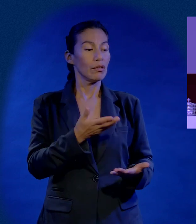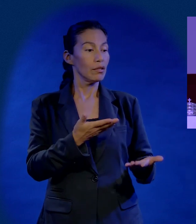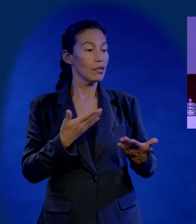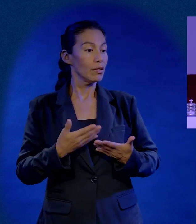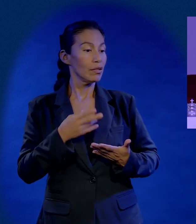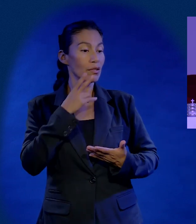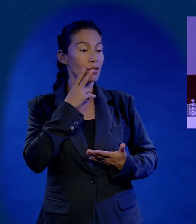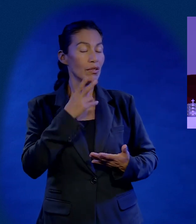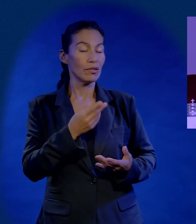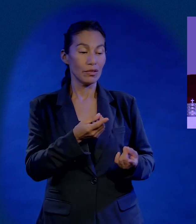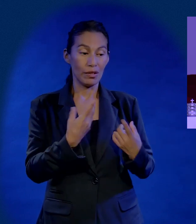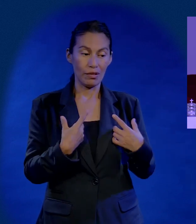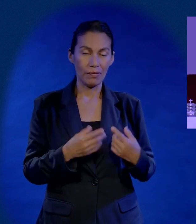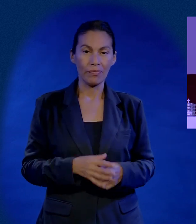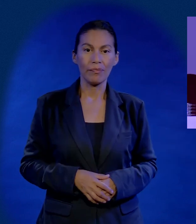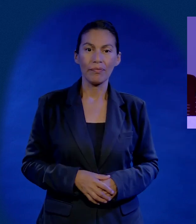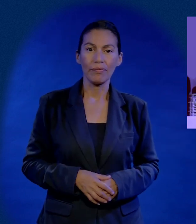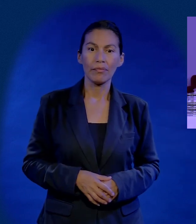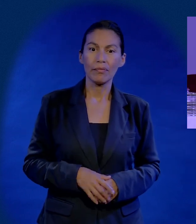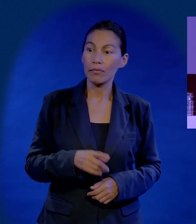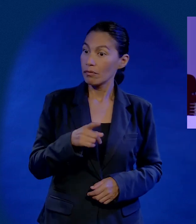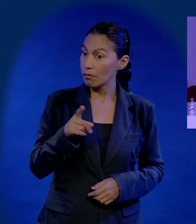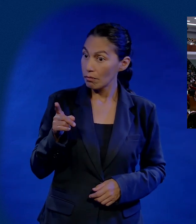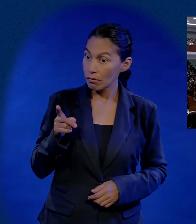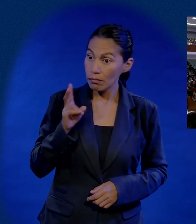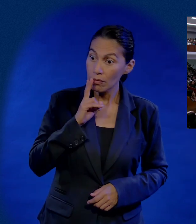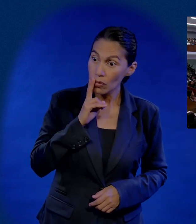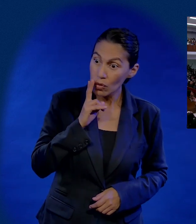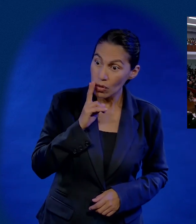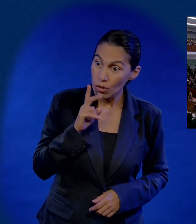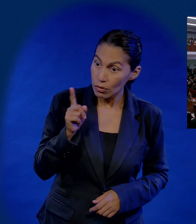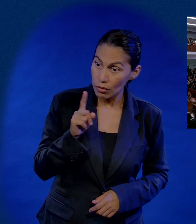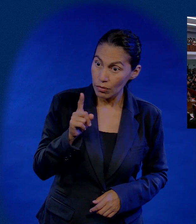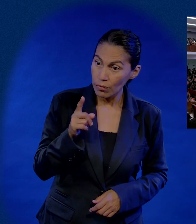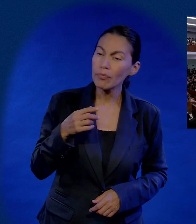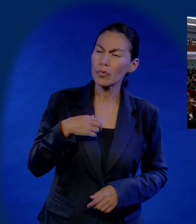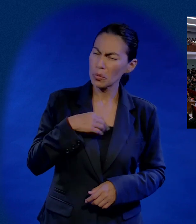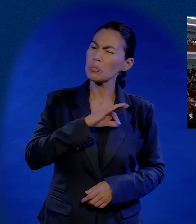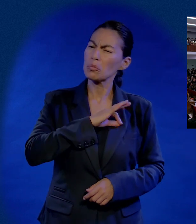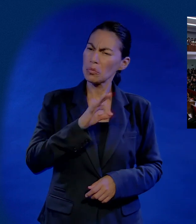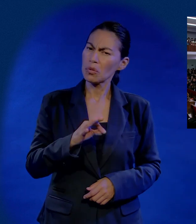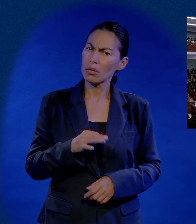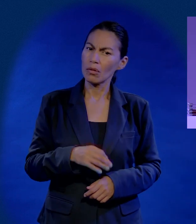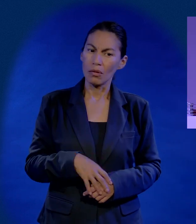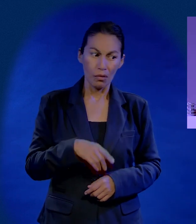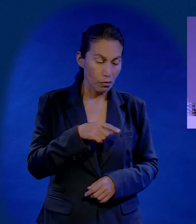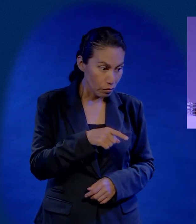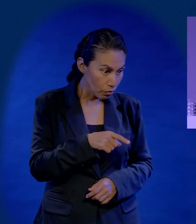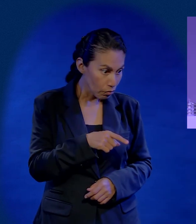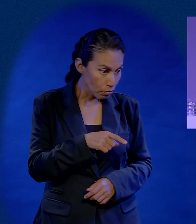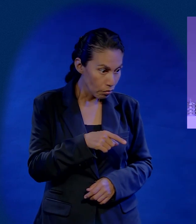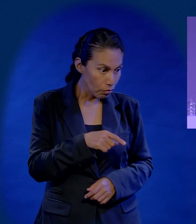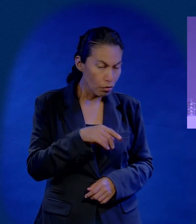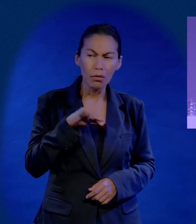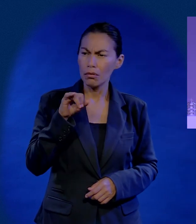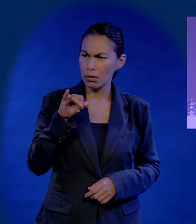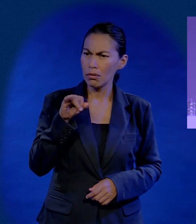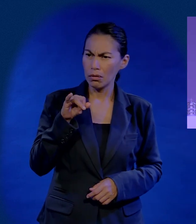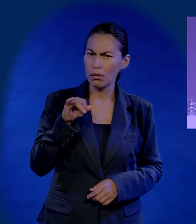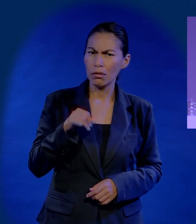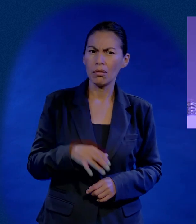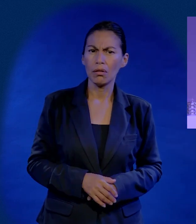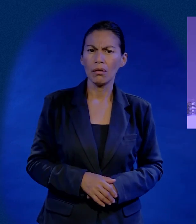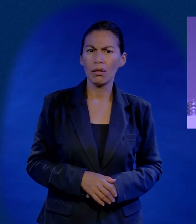provee cigarros. Y entonces le dije así, hey, ¿no traes cigarros? No, yo puedo traerle cigarros.